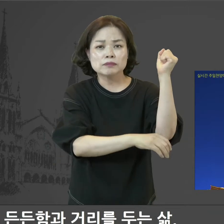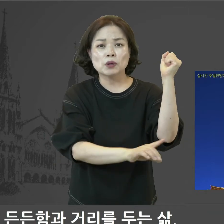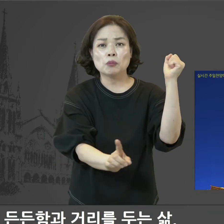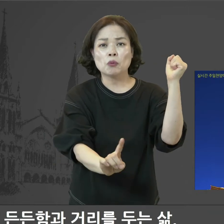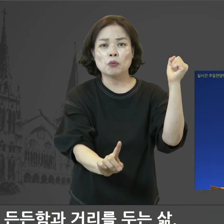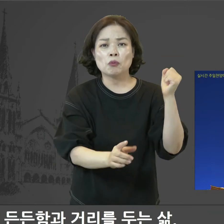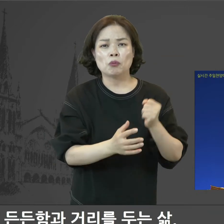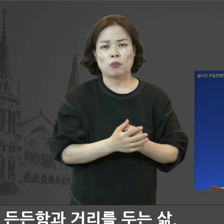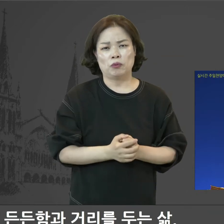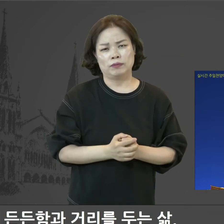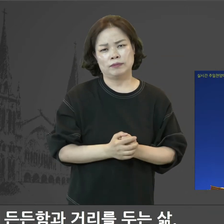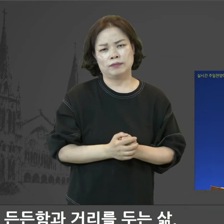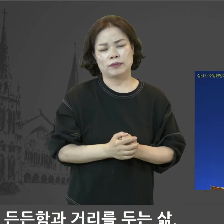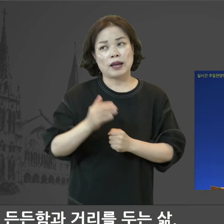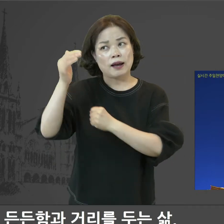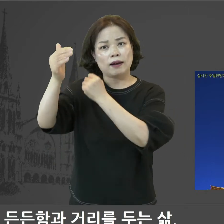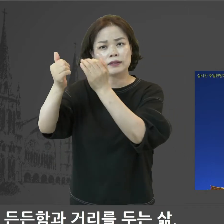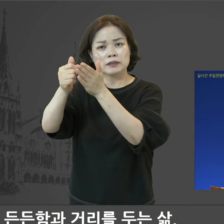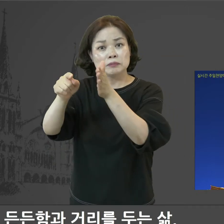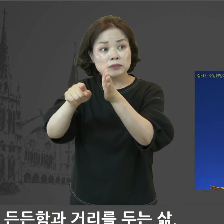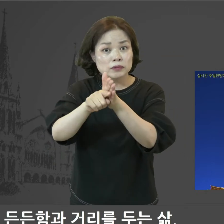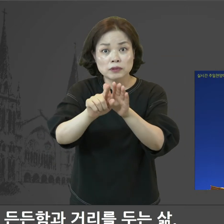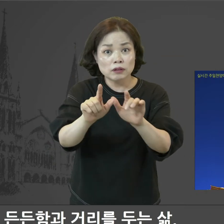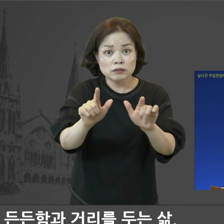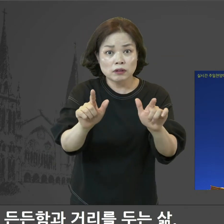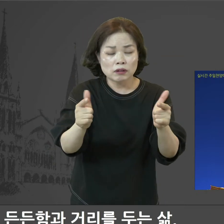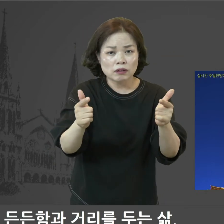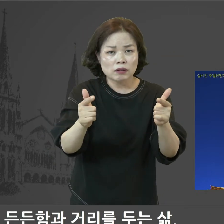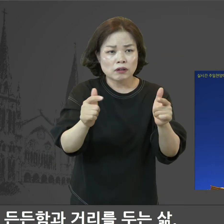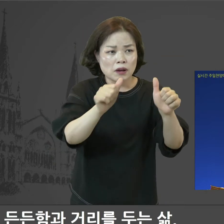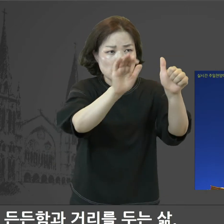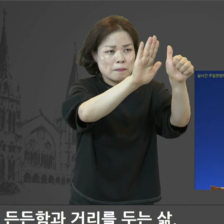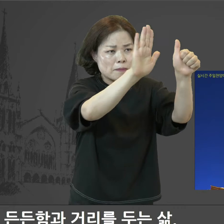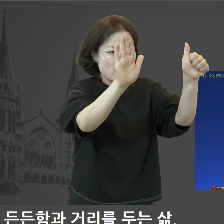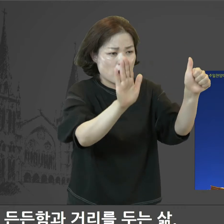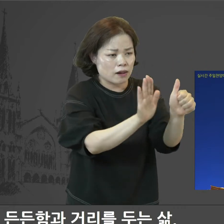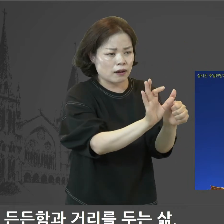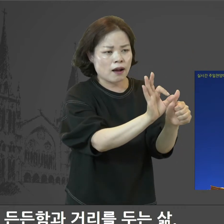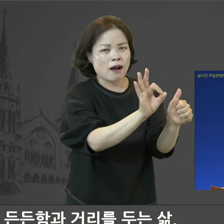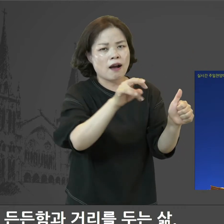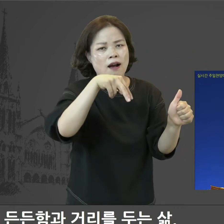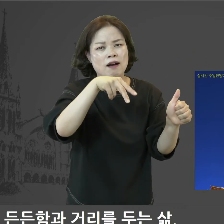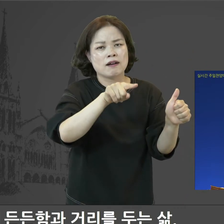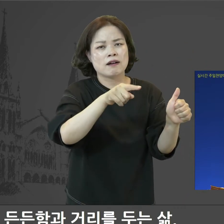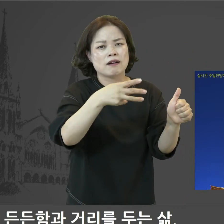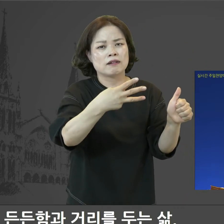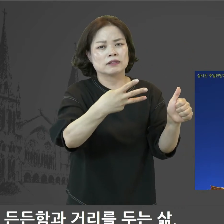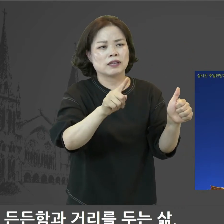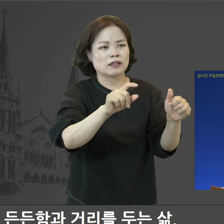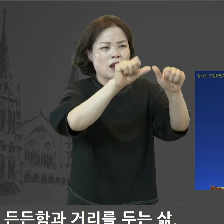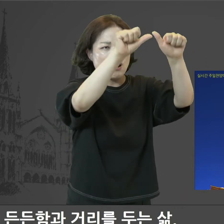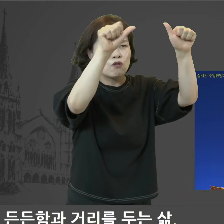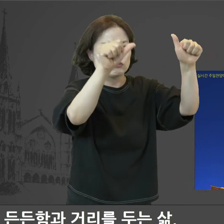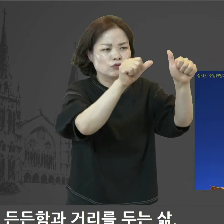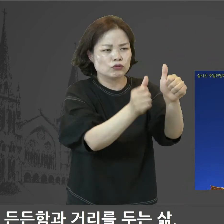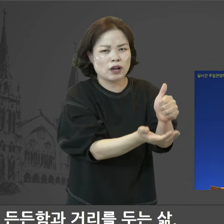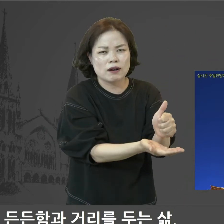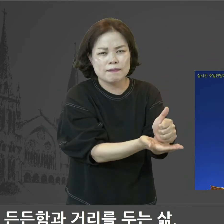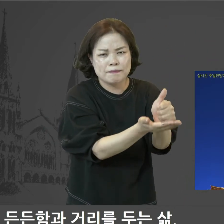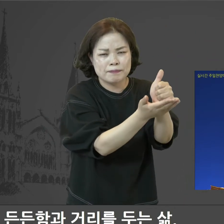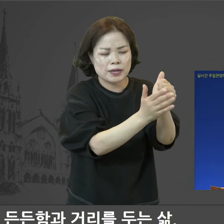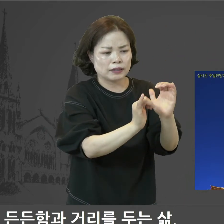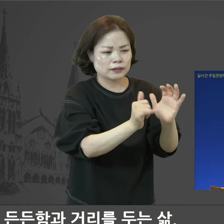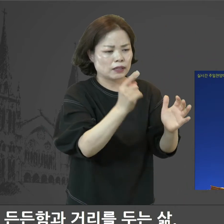무엇이죠? 하나님을 믿는 것이 아니라 이 바알과 아세라를 믿는 것이었습니다. 세상의